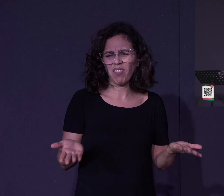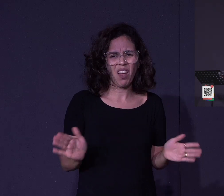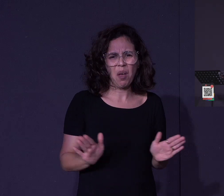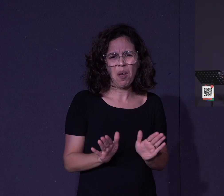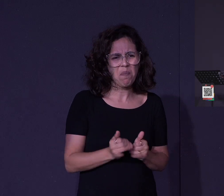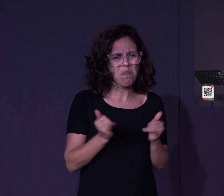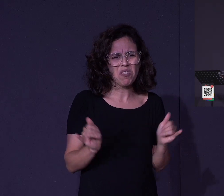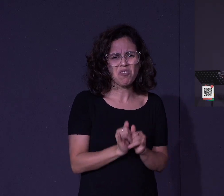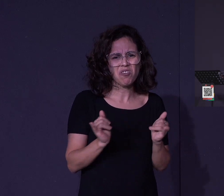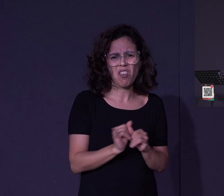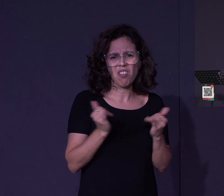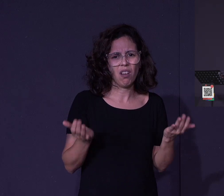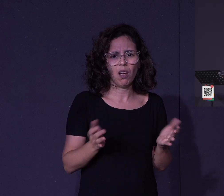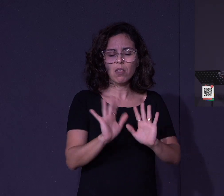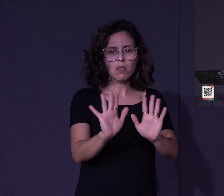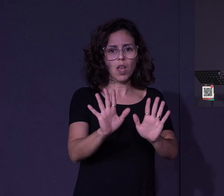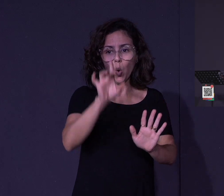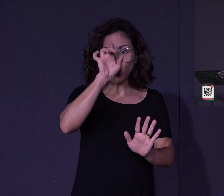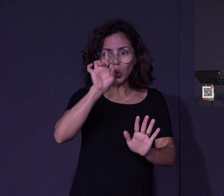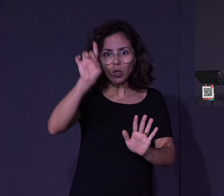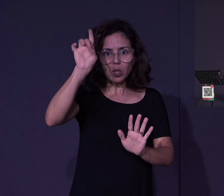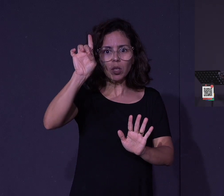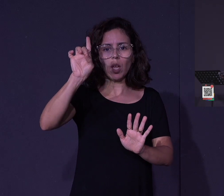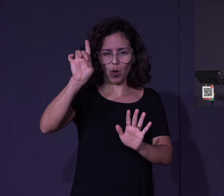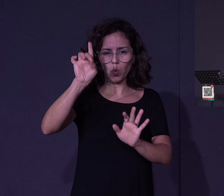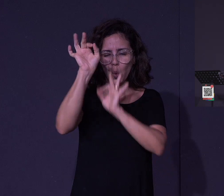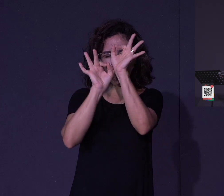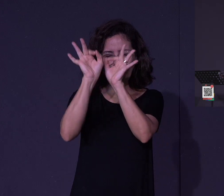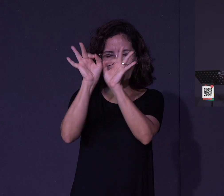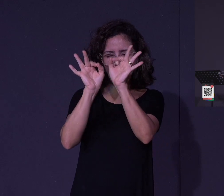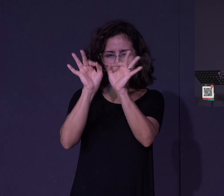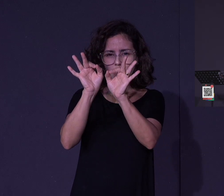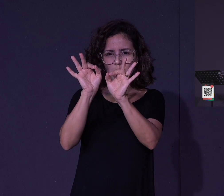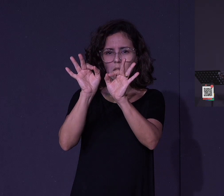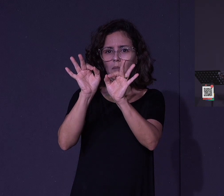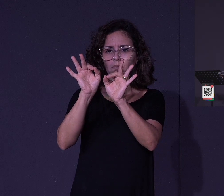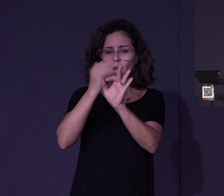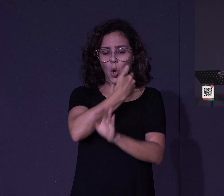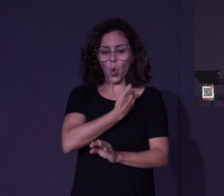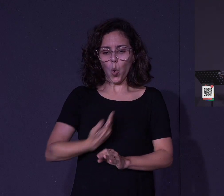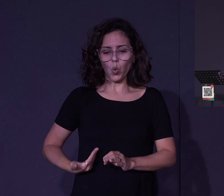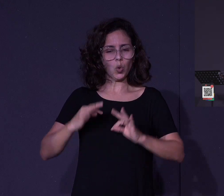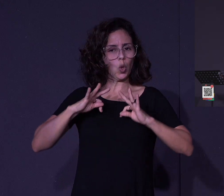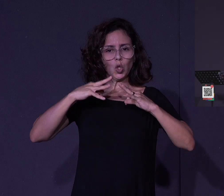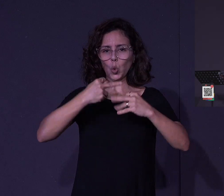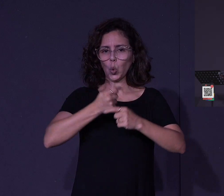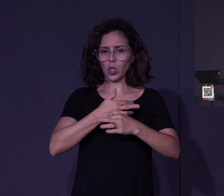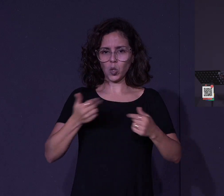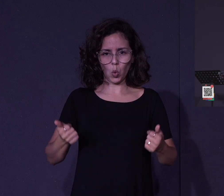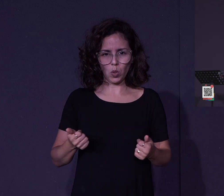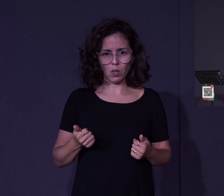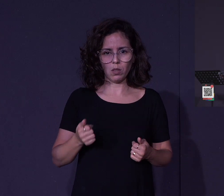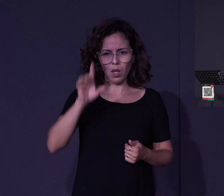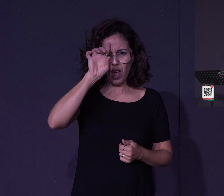Eu creio na providência de Deus. Eu creio no controle de Deus. Não há atrasos,